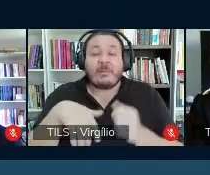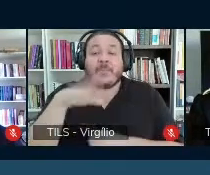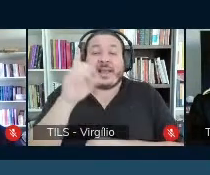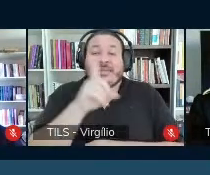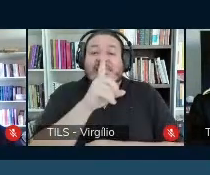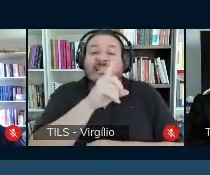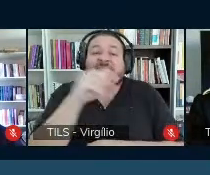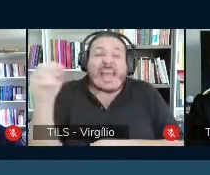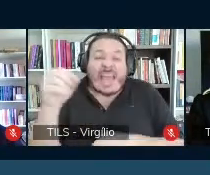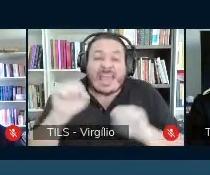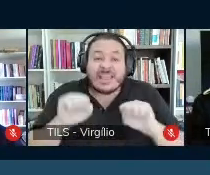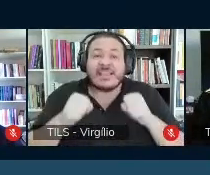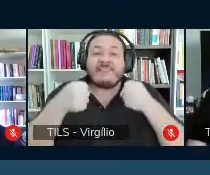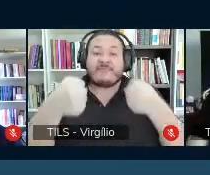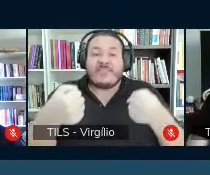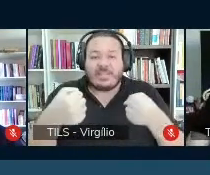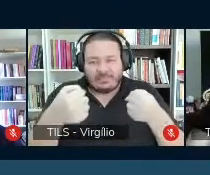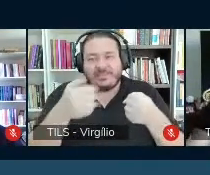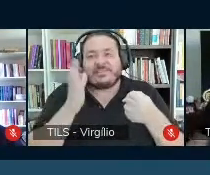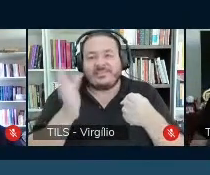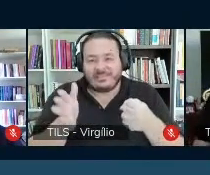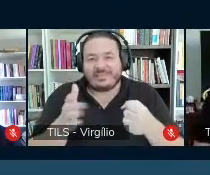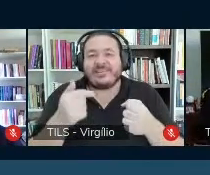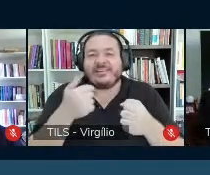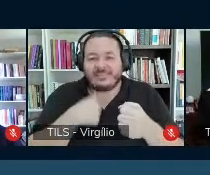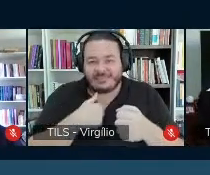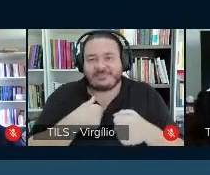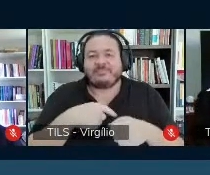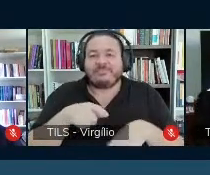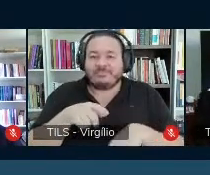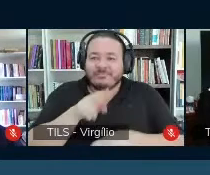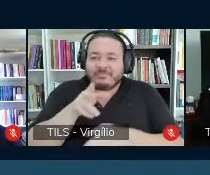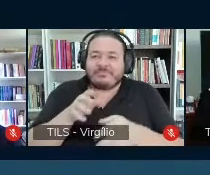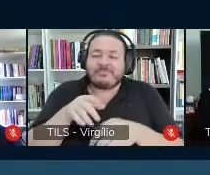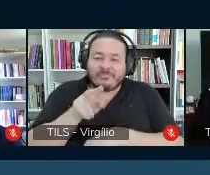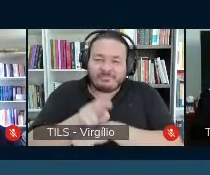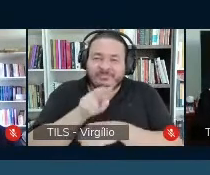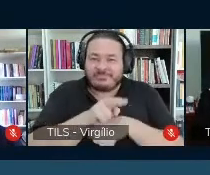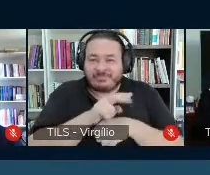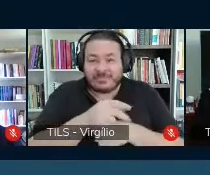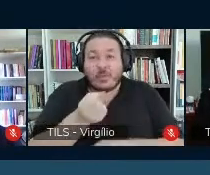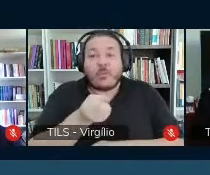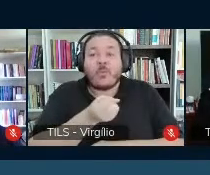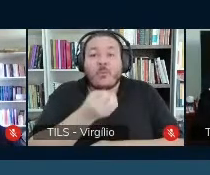já. Não vou dizer hoje, não. Pois eu digo para vocês quantas